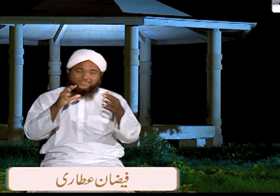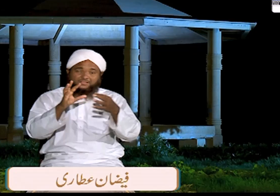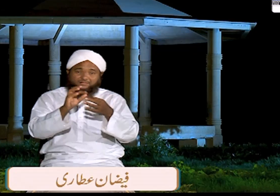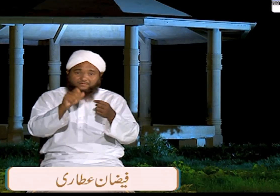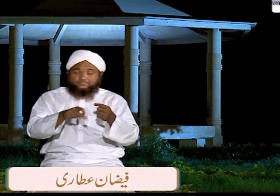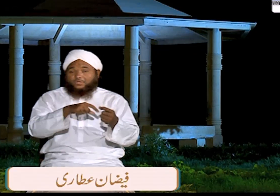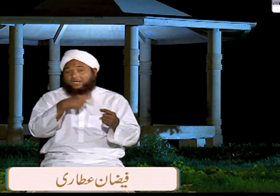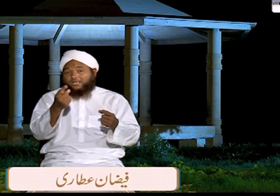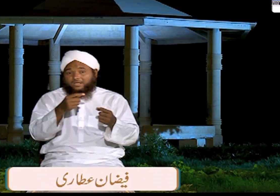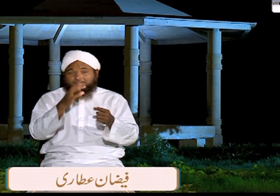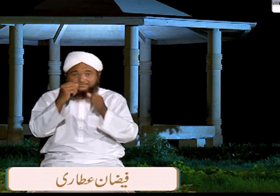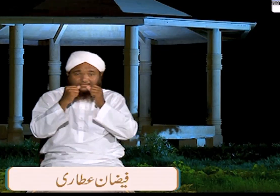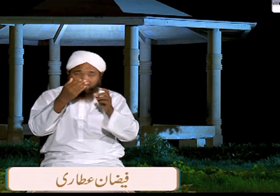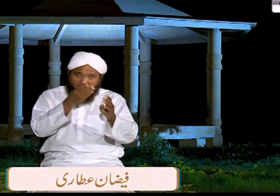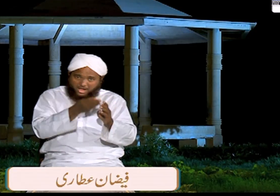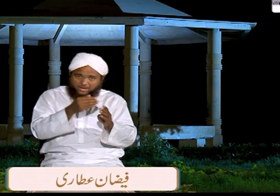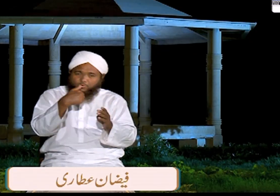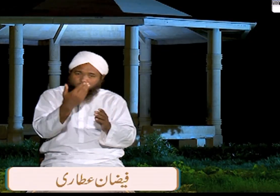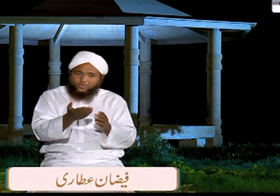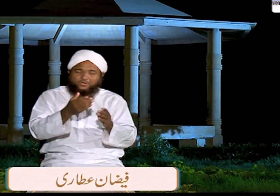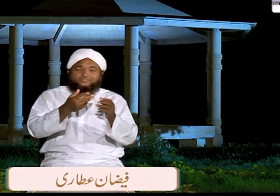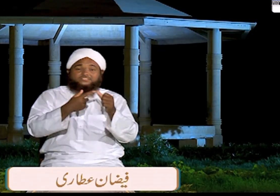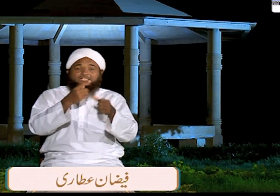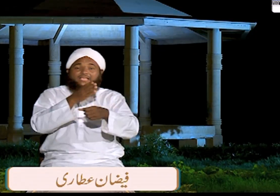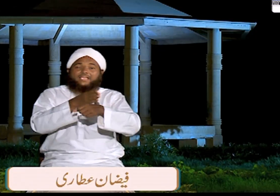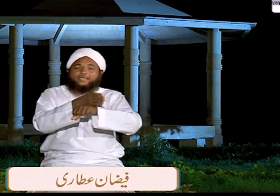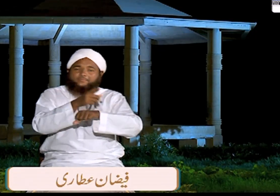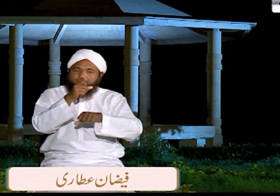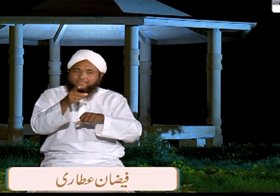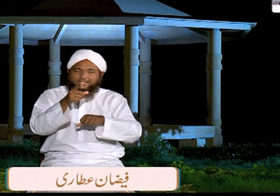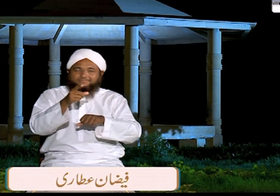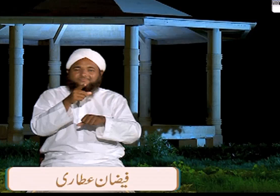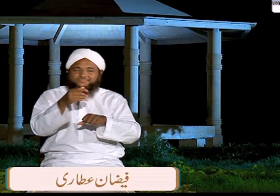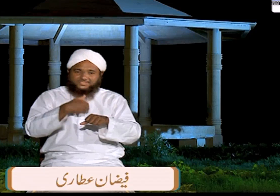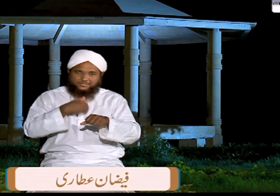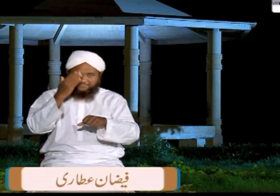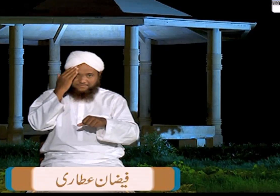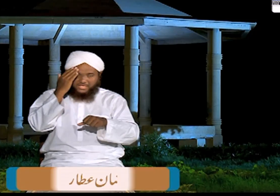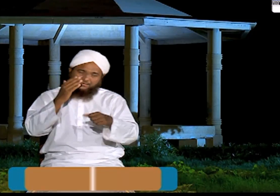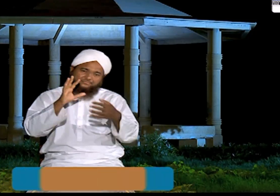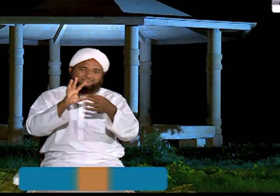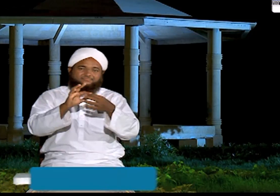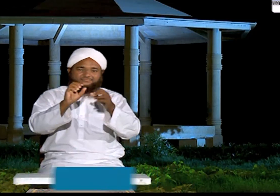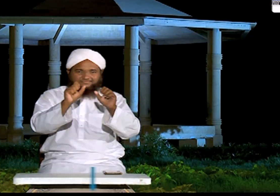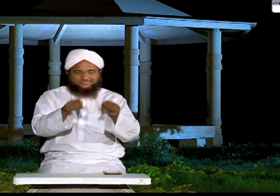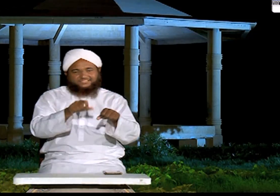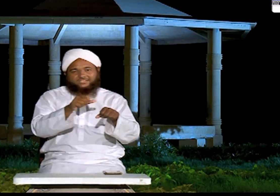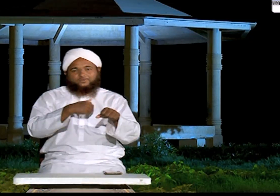والد ابراہیم علیہ السلام کے دین پر ہوں یہ خط لکھنے کے بعد طبع نے اس پر اپنی سنہری مہر لگائی